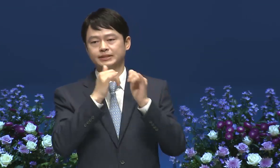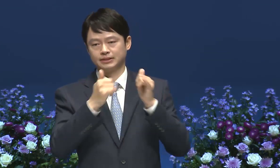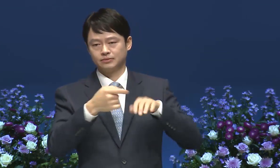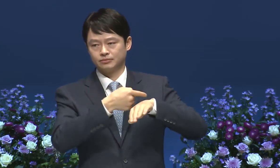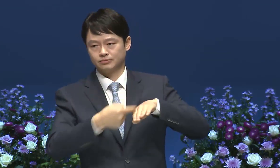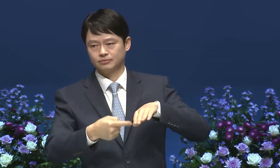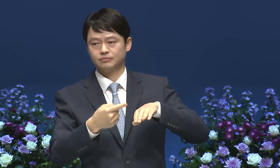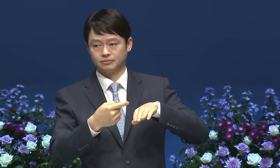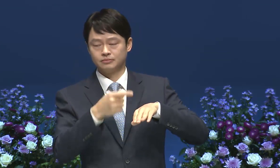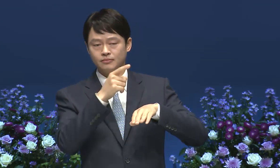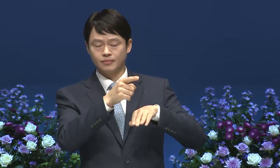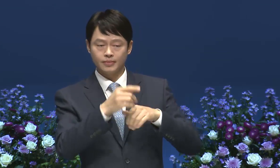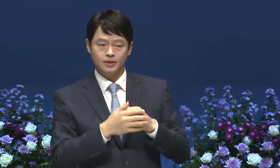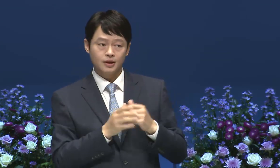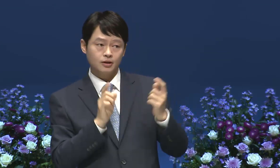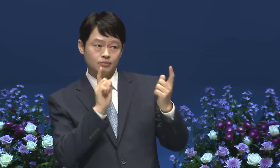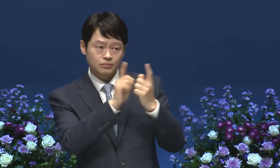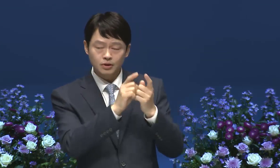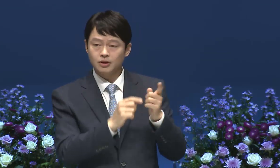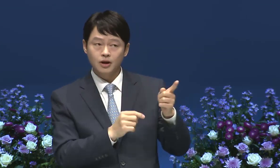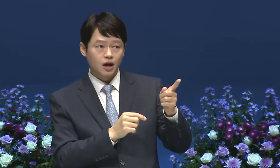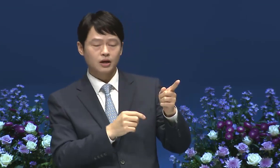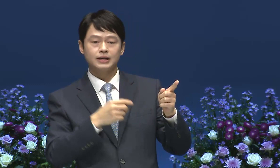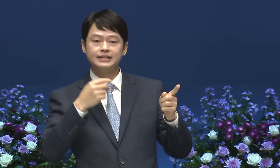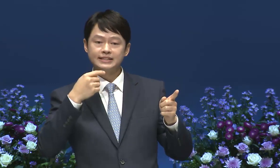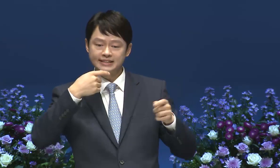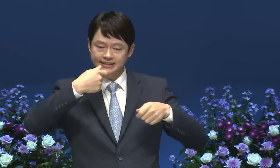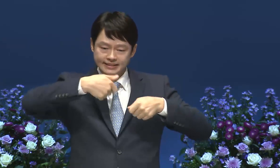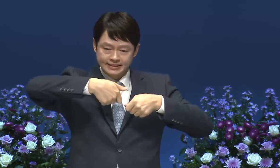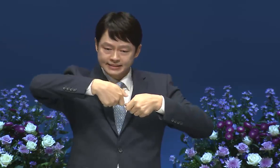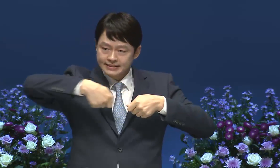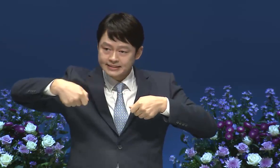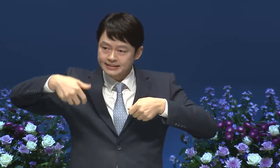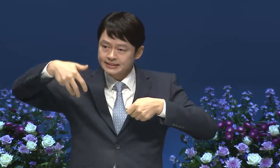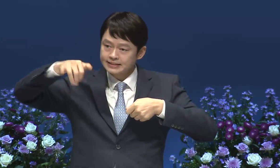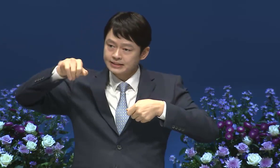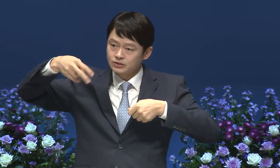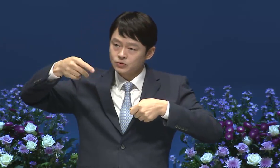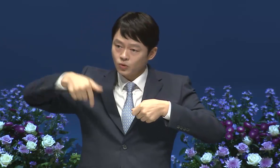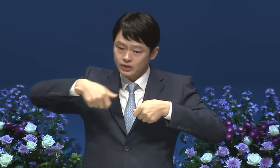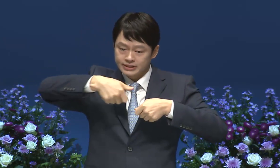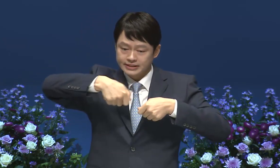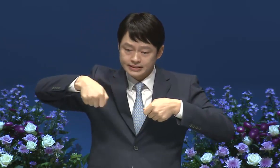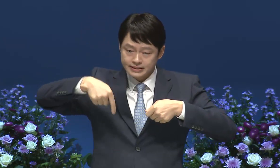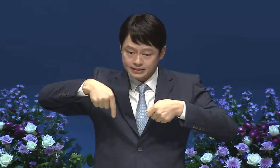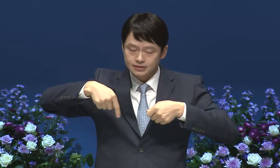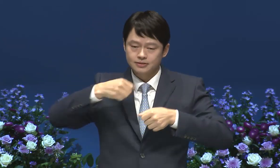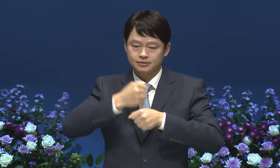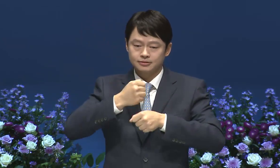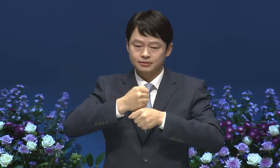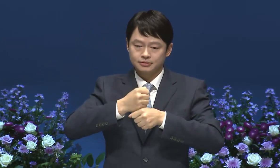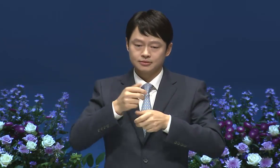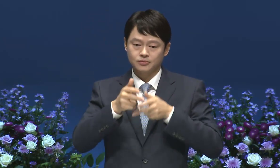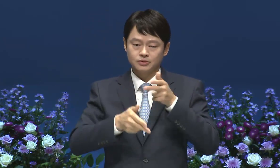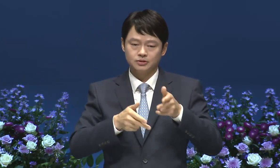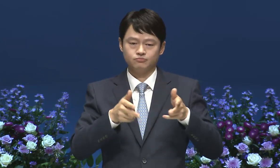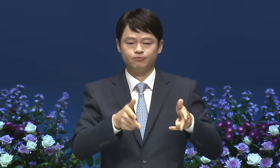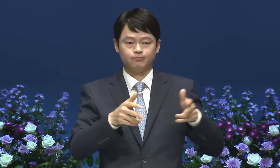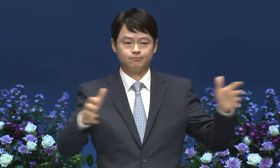그리고 필리핀 분이시지만 중국계 필리핀이셨습니다. 그분은 필리핀 현지에서 치약 공장을